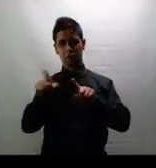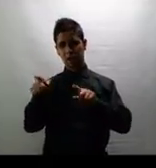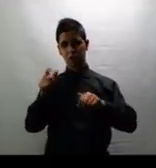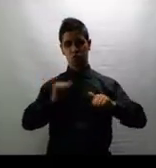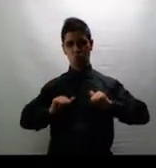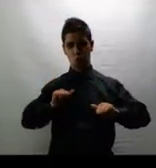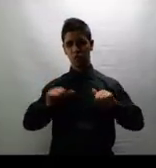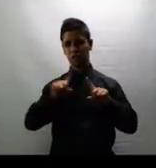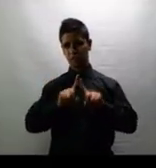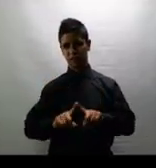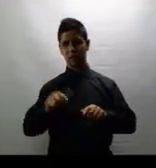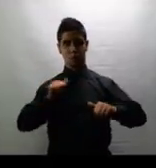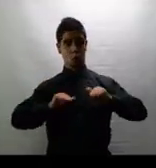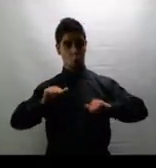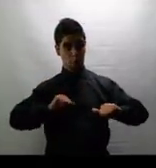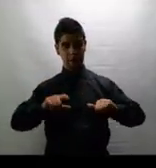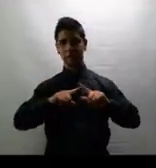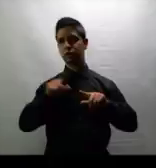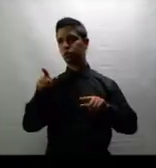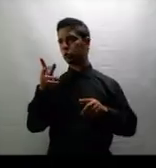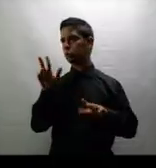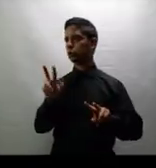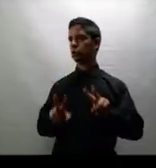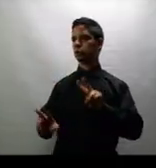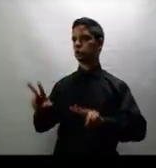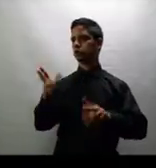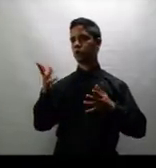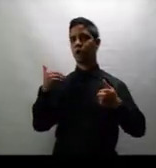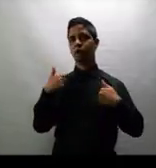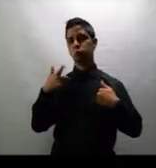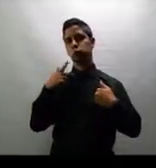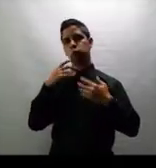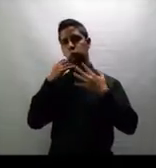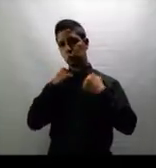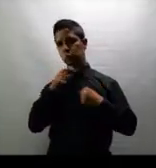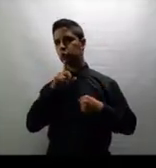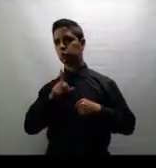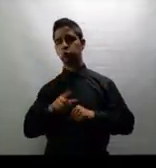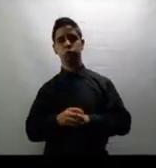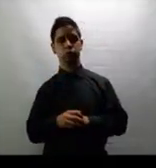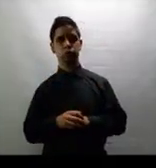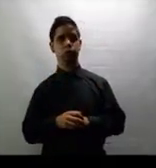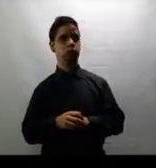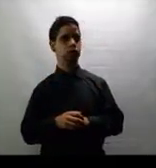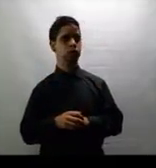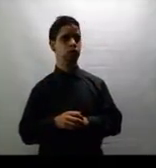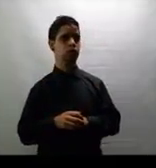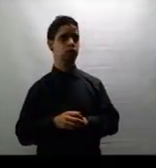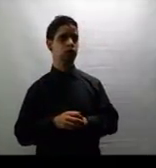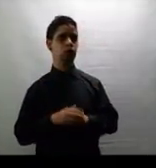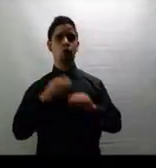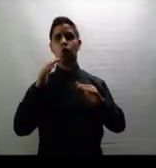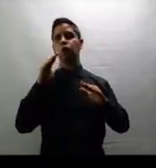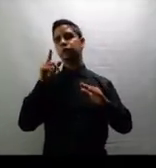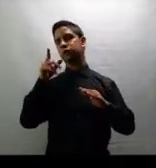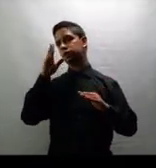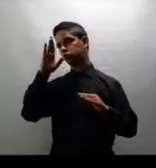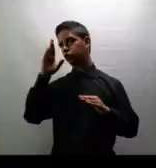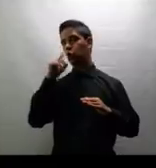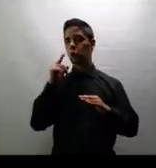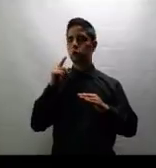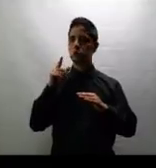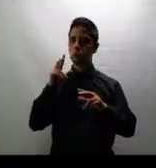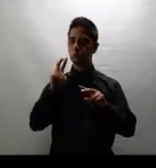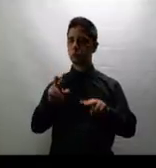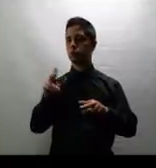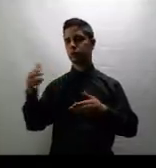pues ya eres la 1 donde teníamos verdad le tengo mucho cariño que dios lo acoja verde en su seno y que